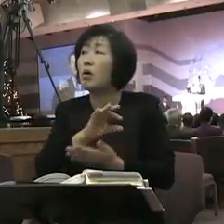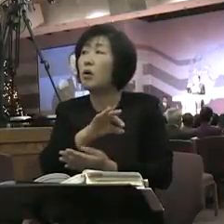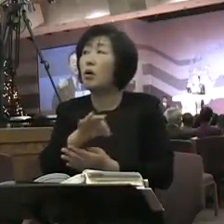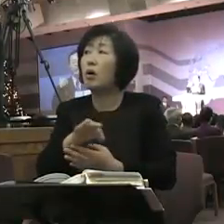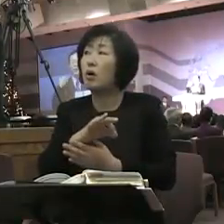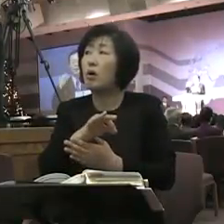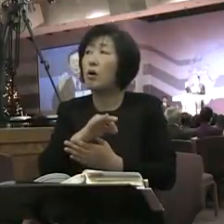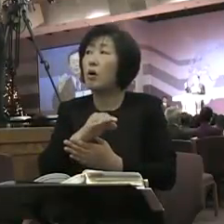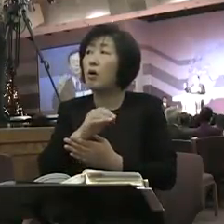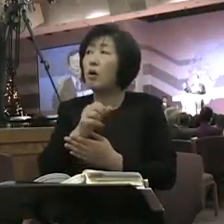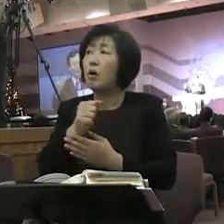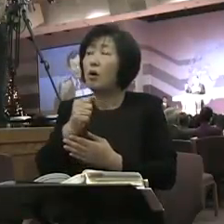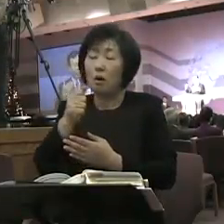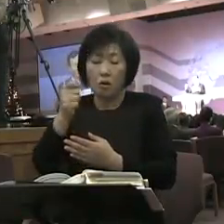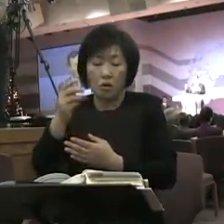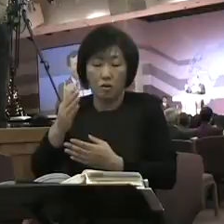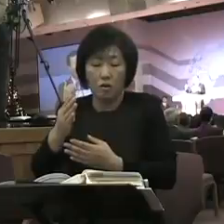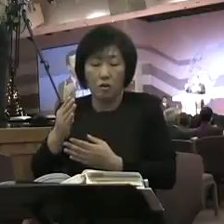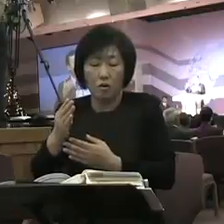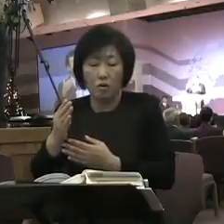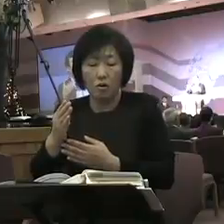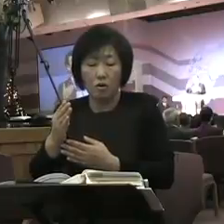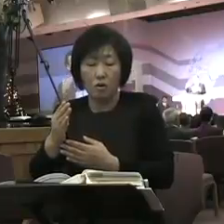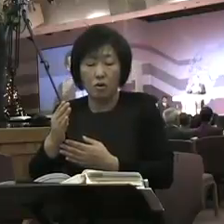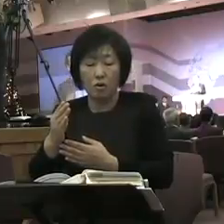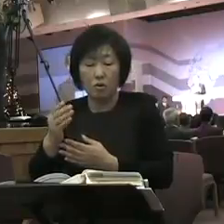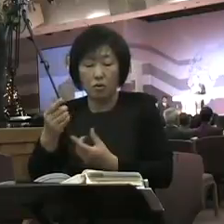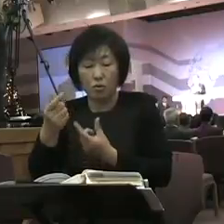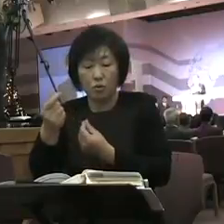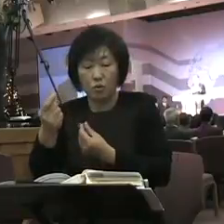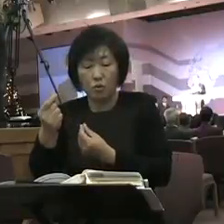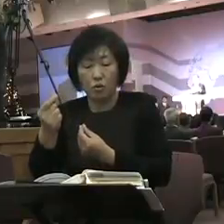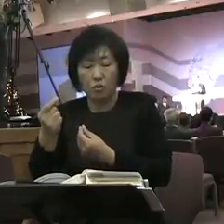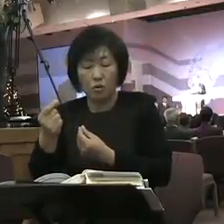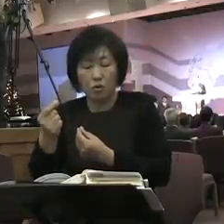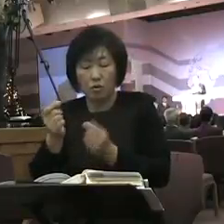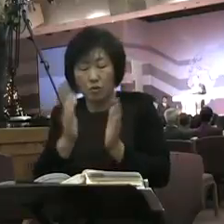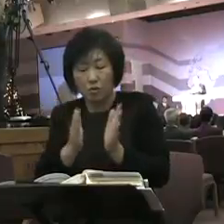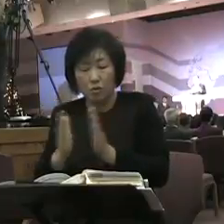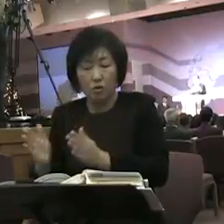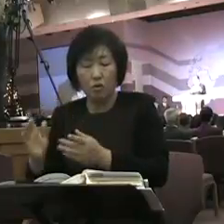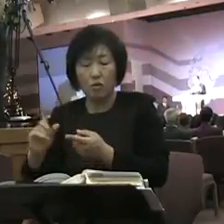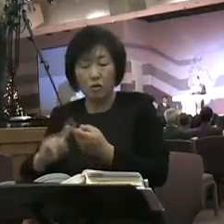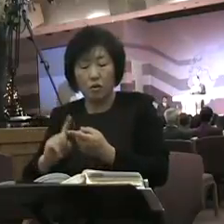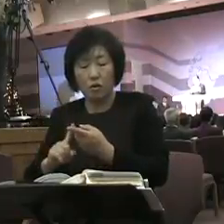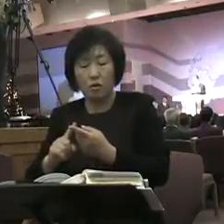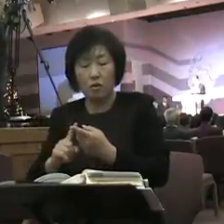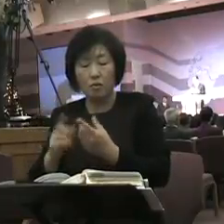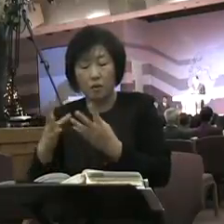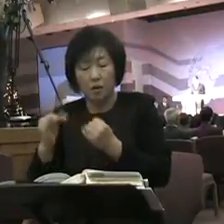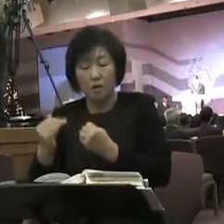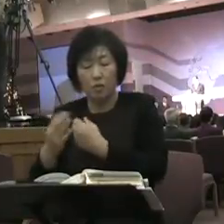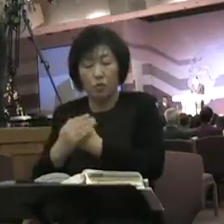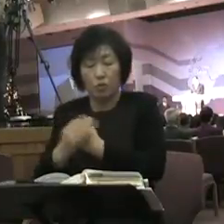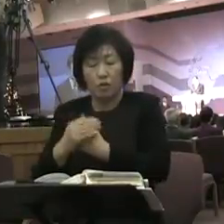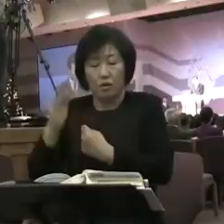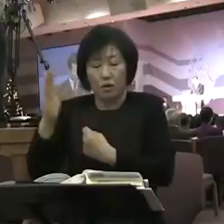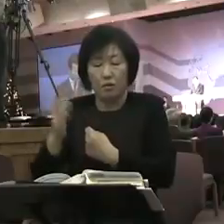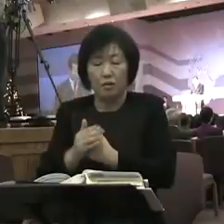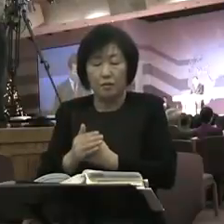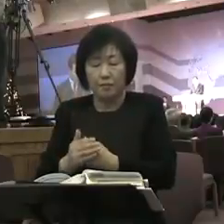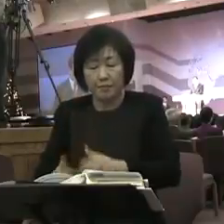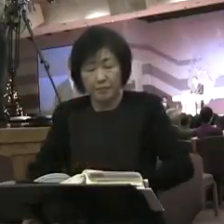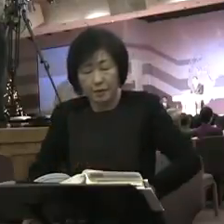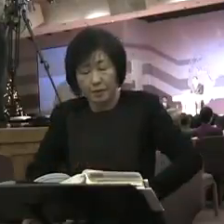그 번호와 등록번호가 같거든요. 그 번호를 써주셔야 우리가 준비하는데 많이 도움이 될 겁니다. 필요하신